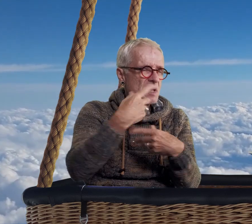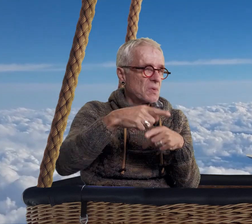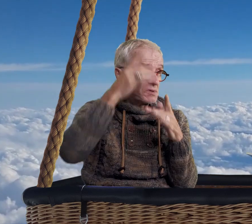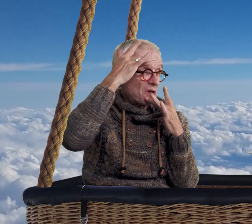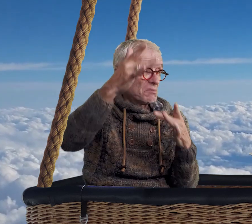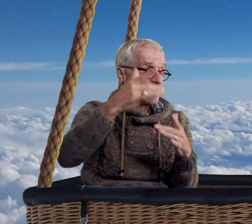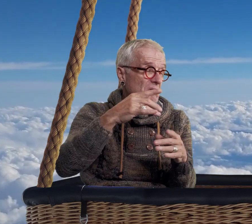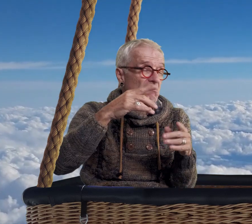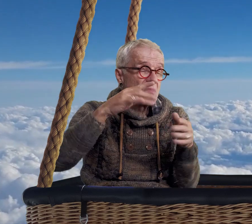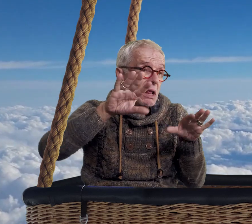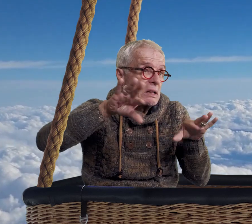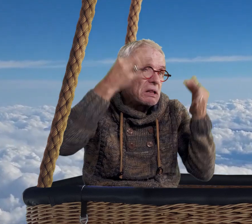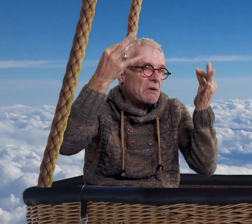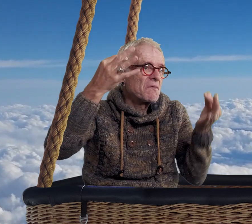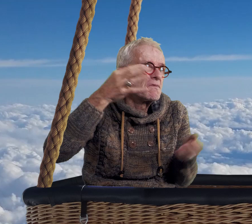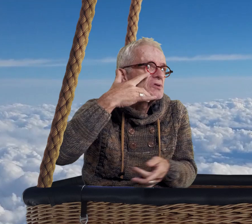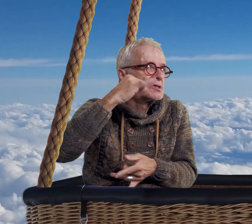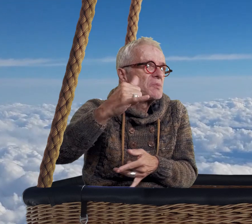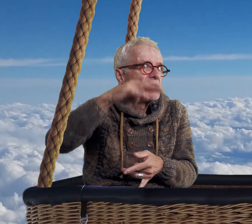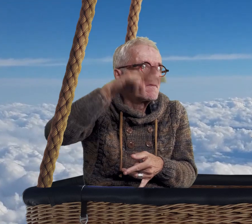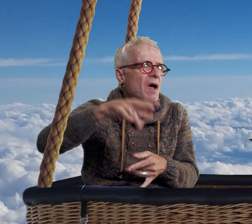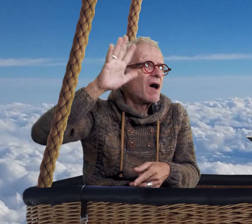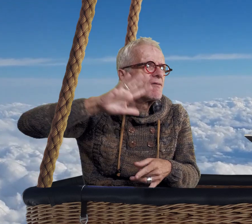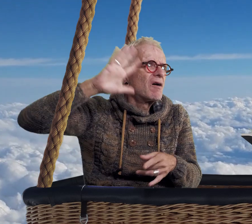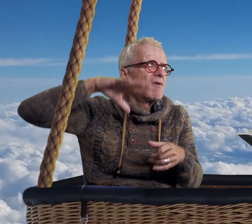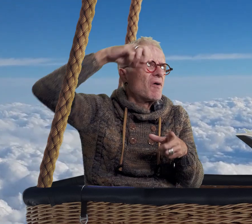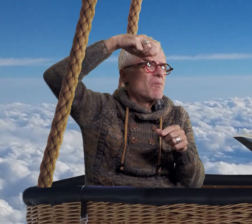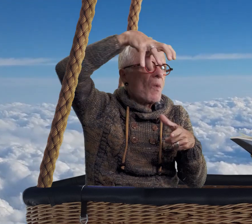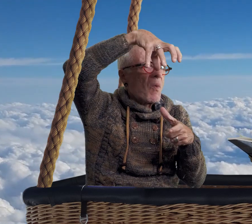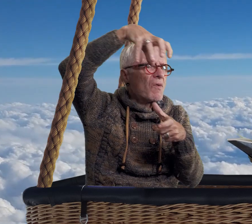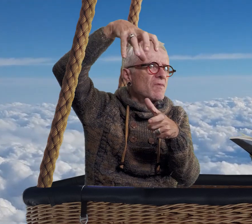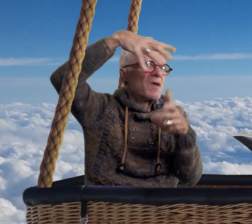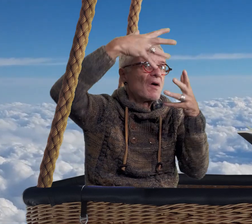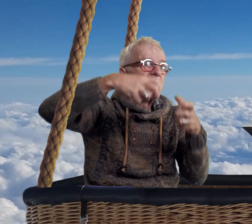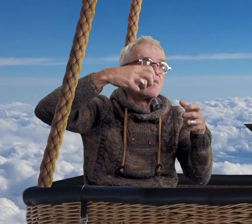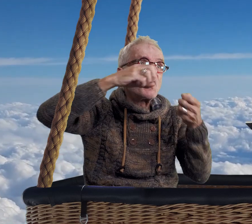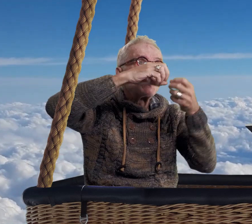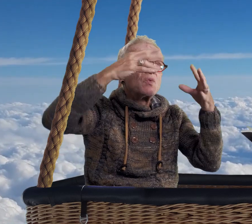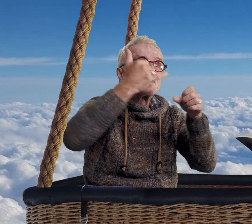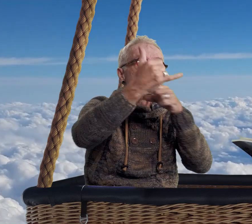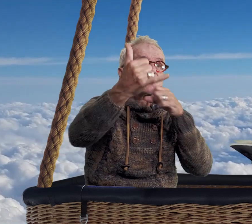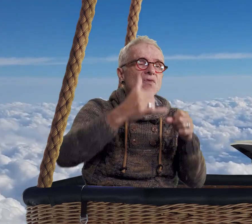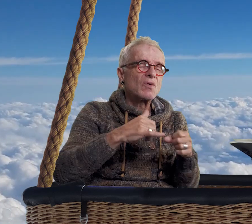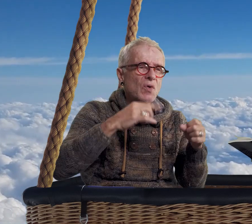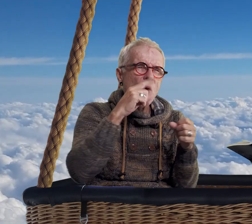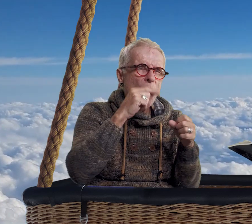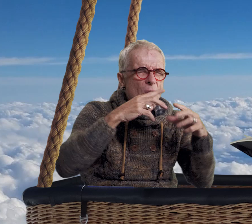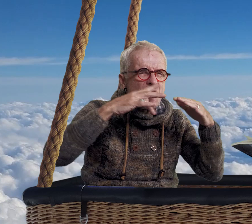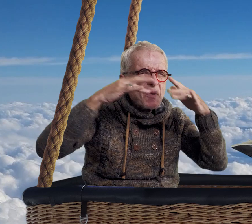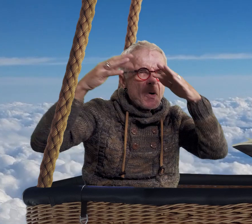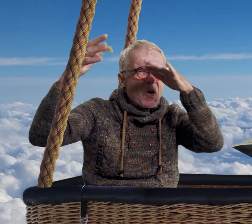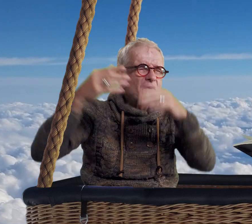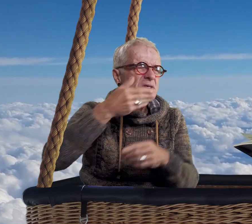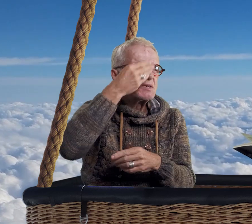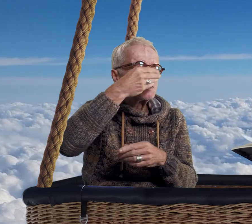découverte ? Nous n'en sommes heureusement plus à l'époque où les montgolfiers cherchaient à faire des nuages factices avec de la vapeur d'eau et à fabriquer un